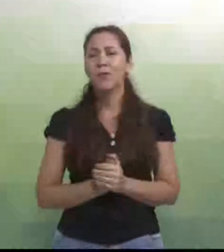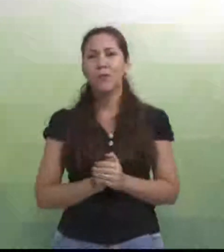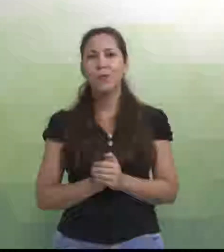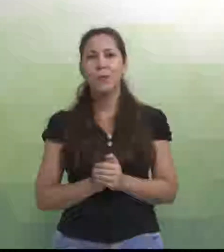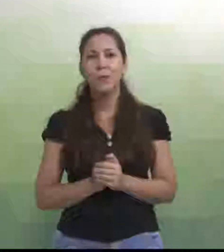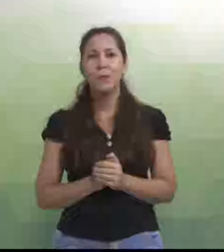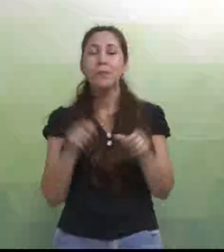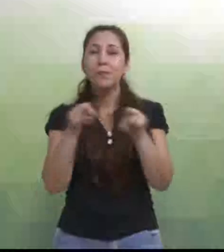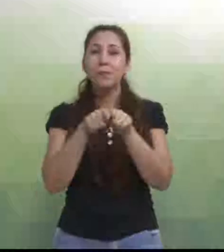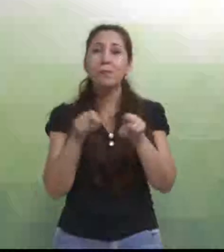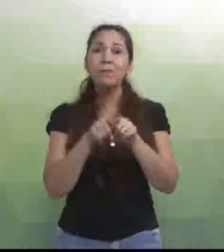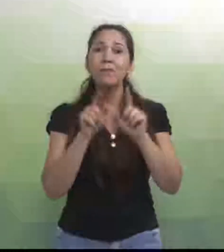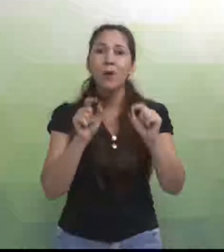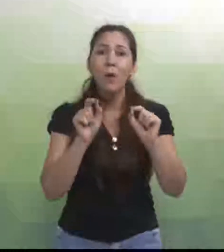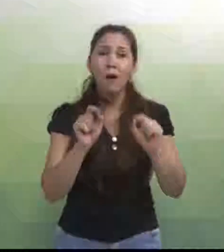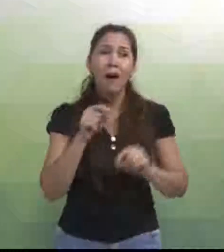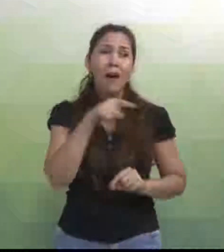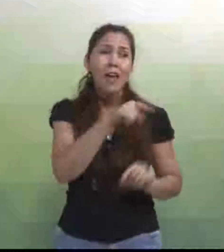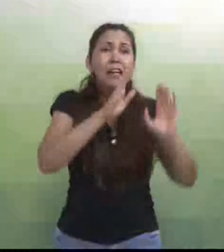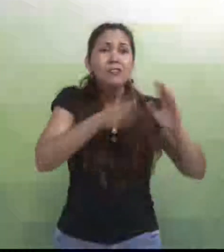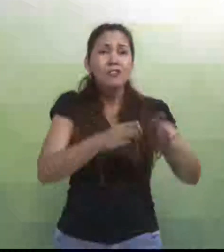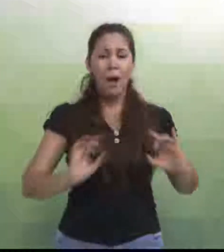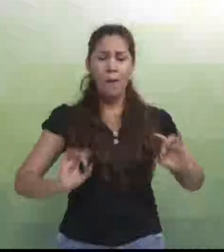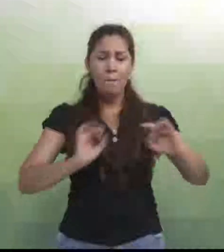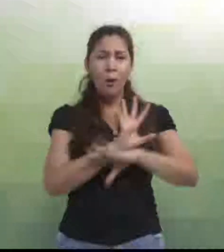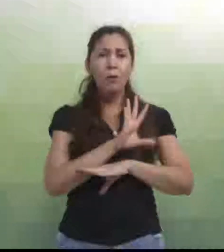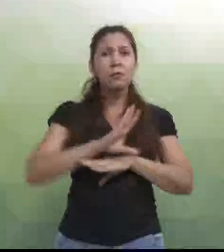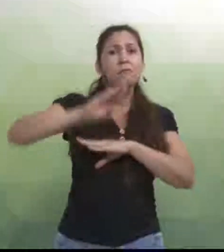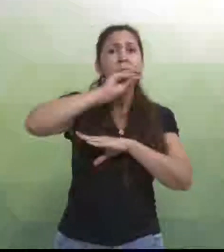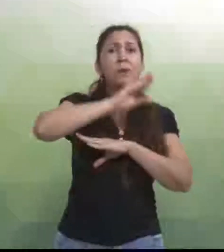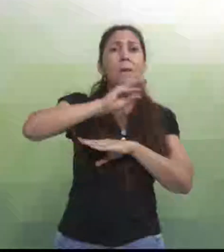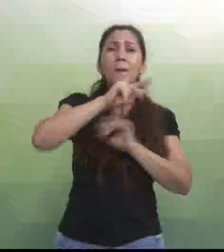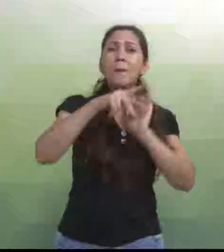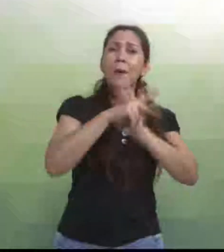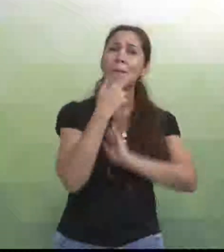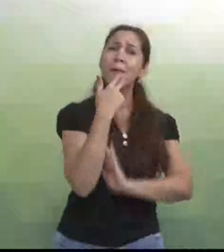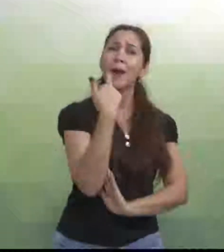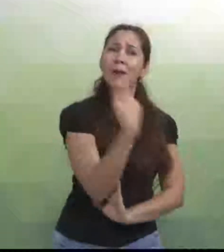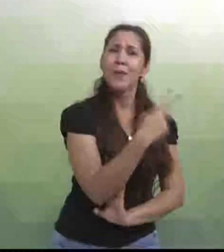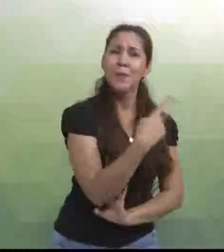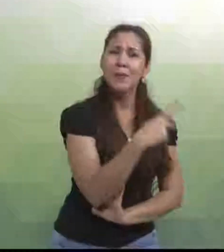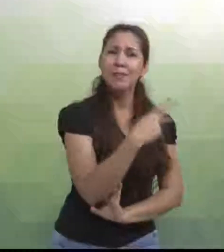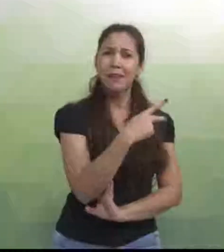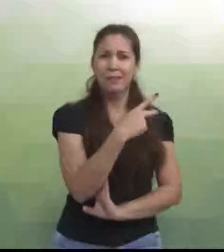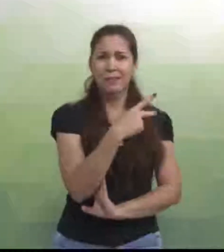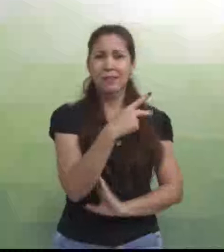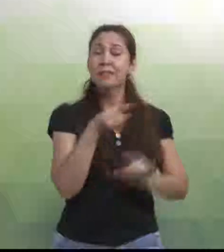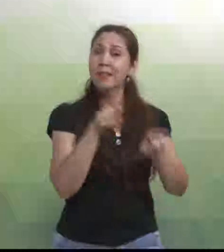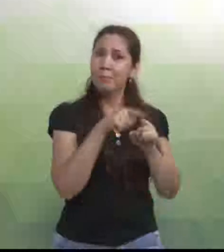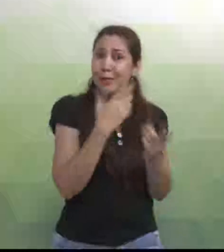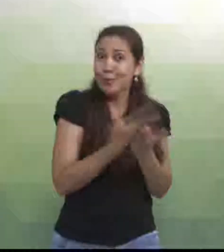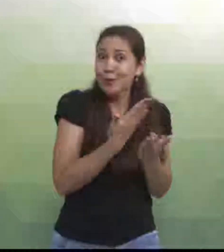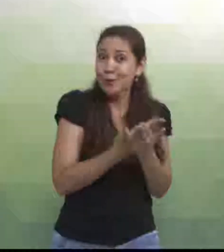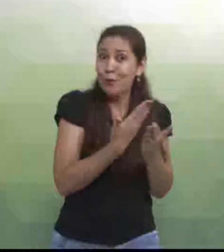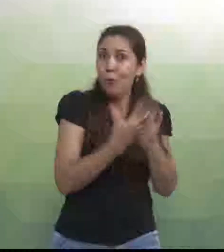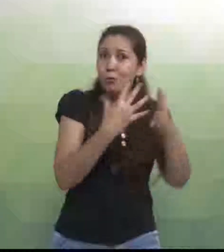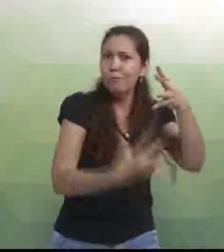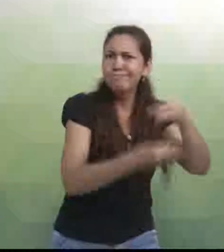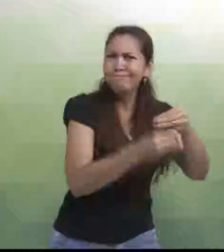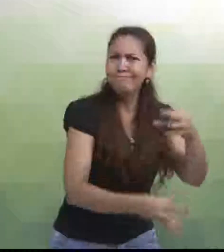ele tem a língua, que é a língua dele, a língua portuguesa, e fez vários estudos posteriores a isso. Então, ele está